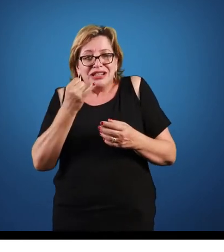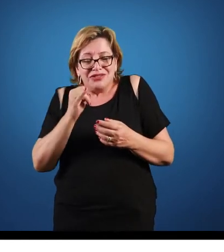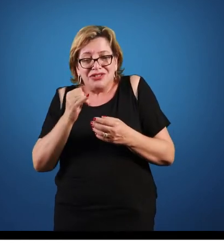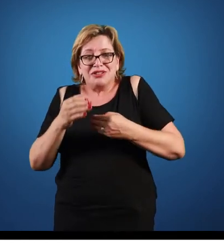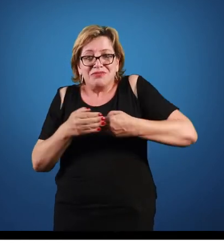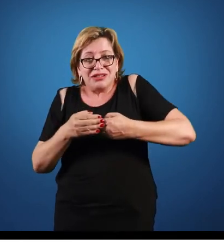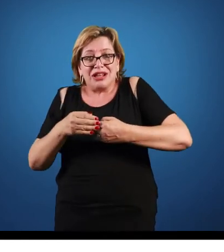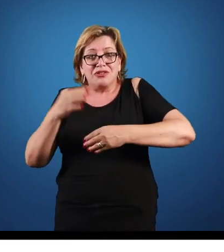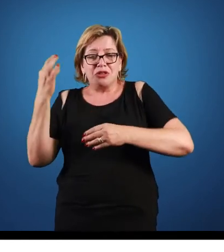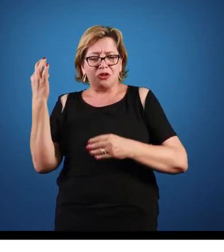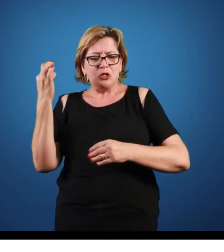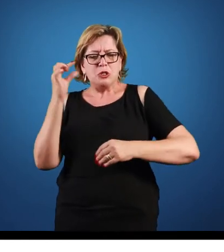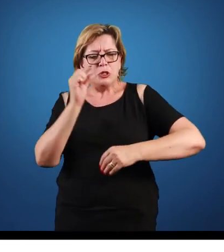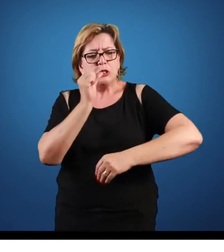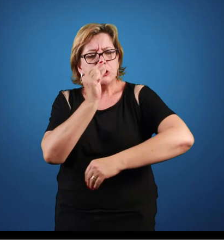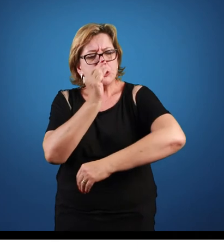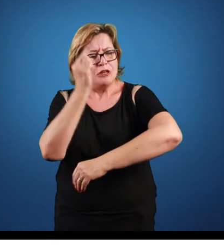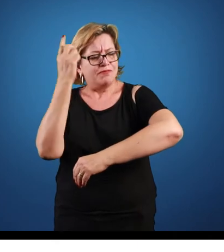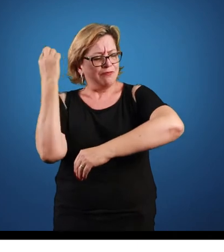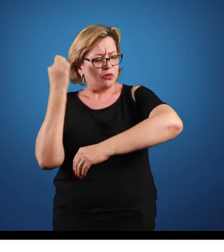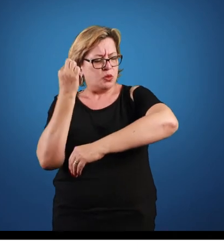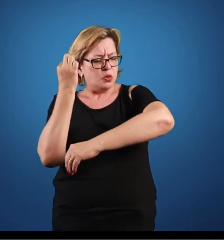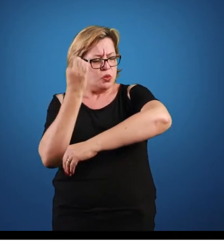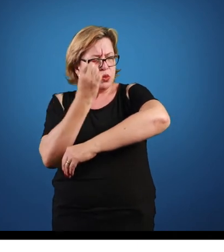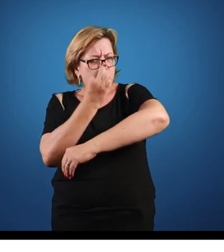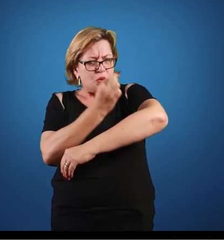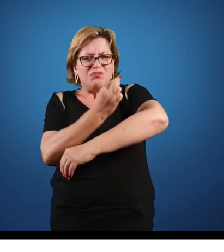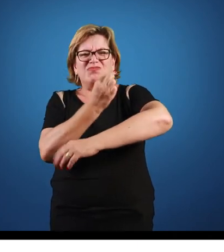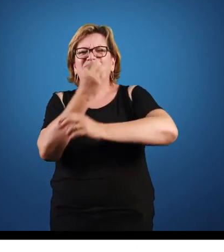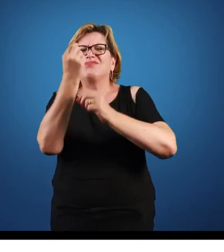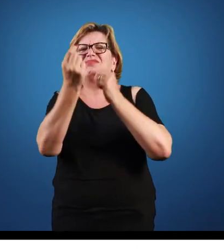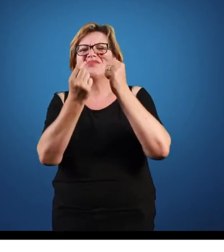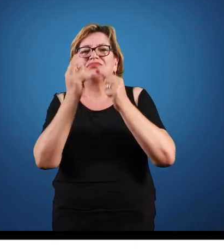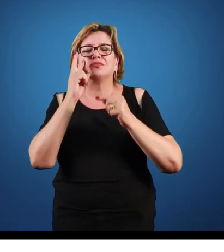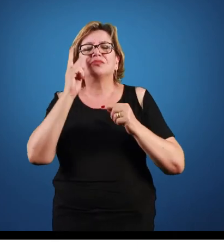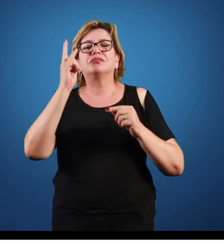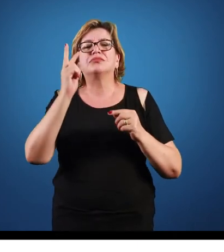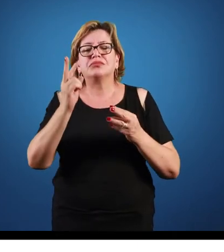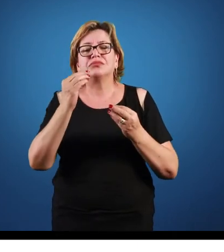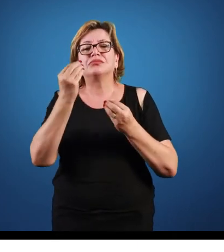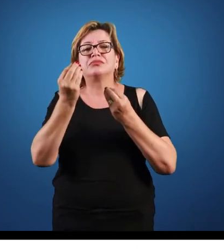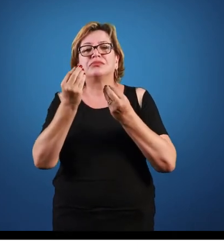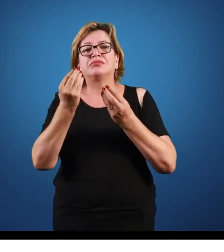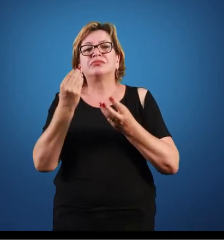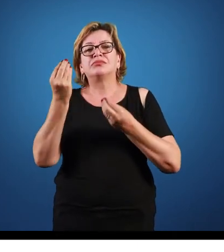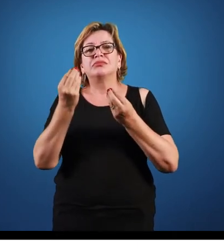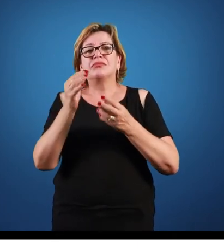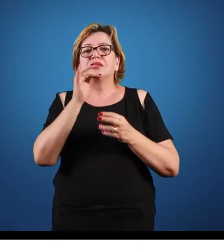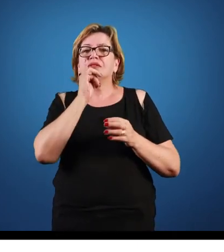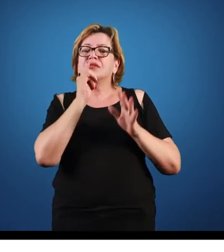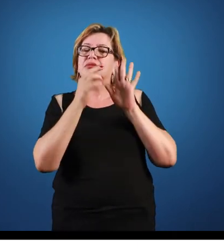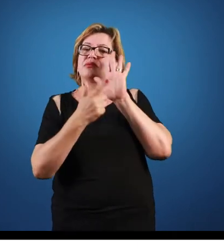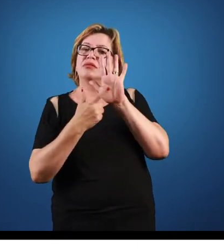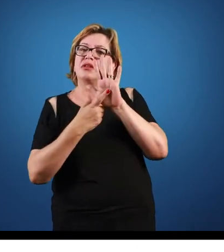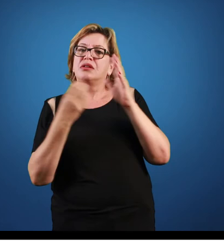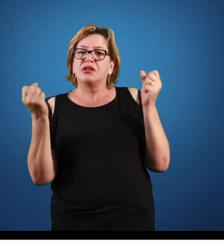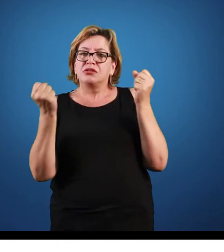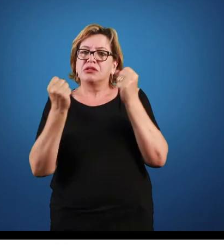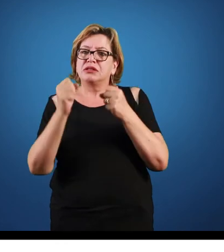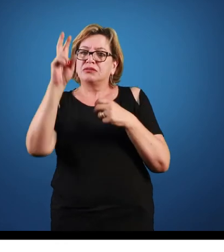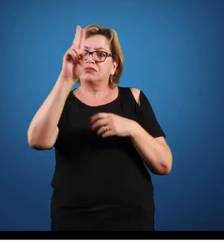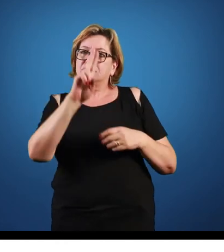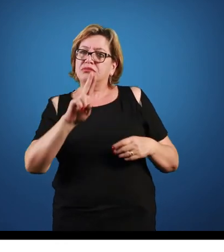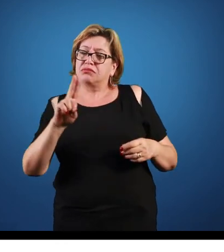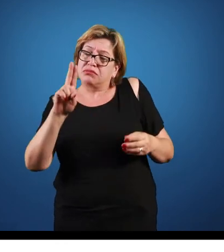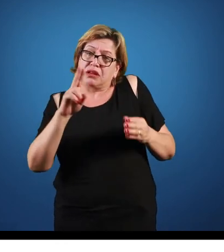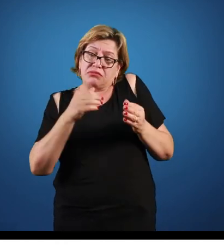stop motion também você pode pegar um detalhe do olho do do personagem estaria usando um planeta então esses exames que a gente deu vocês podem usar ou não é